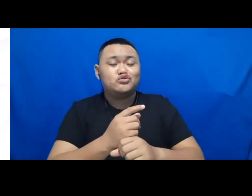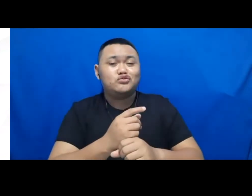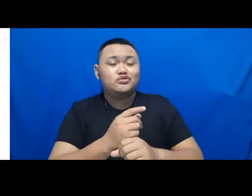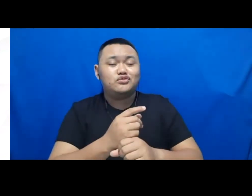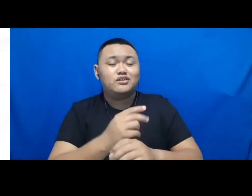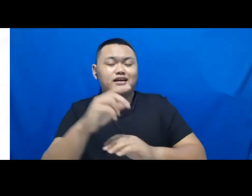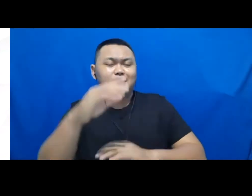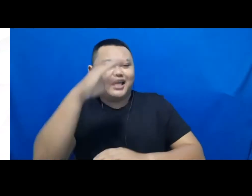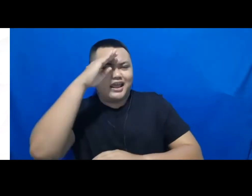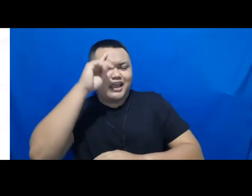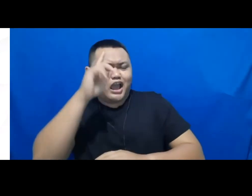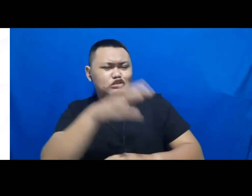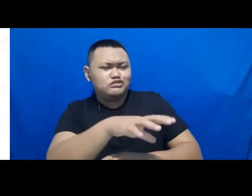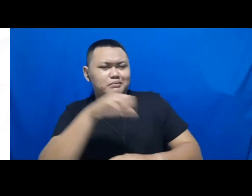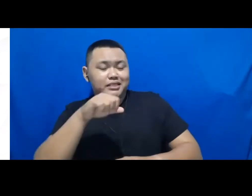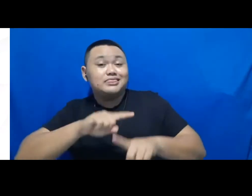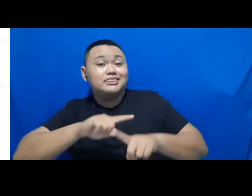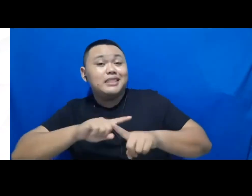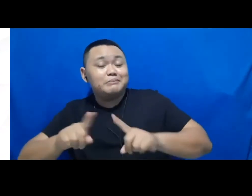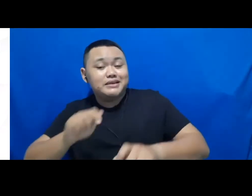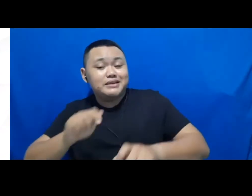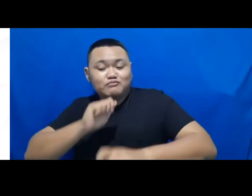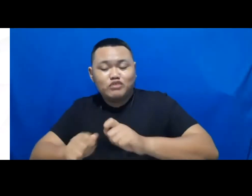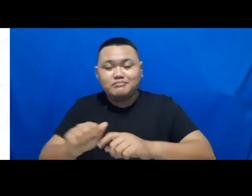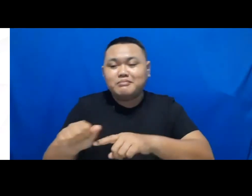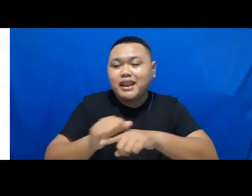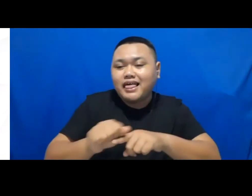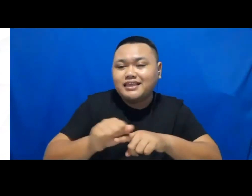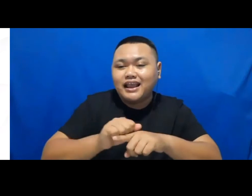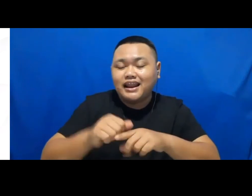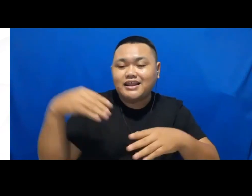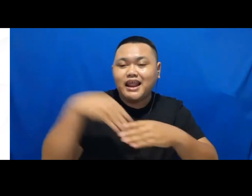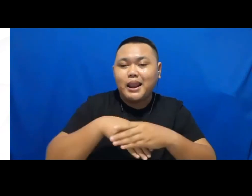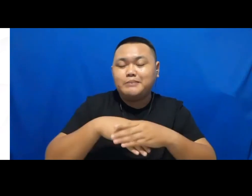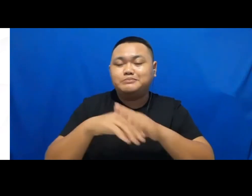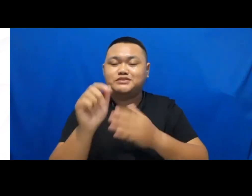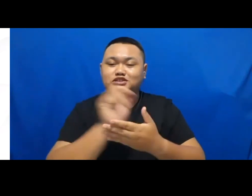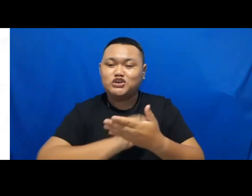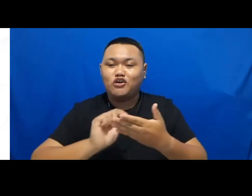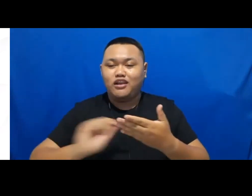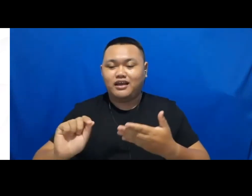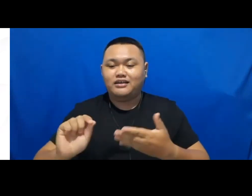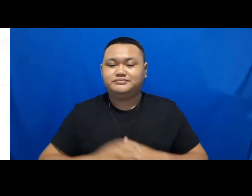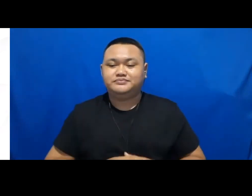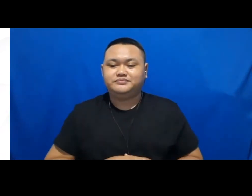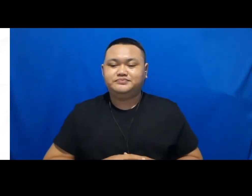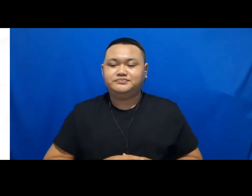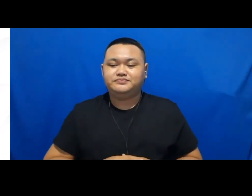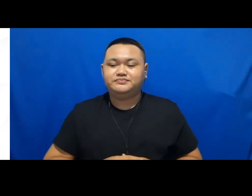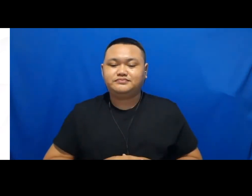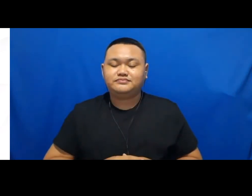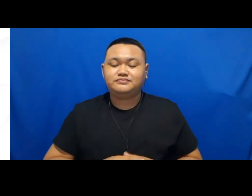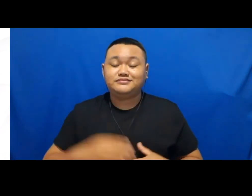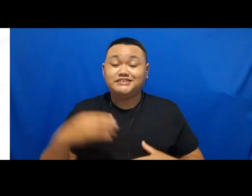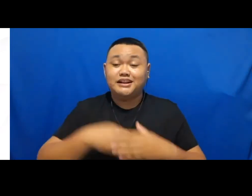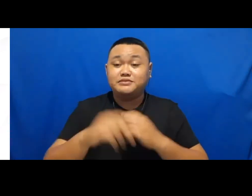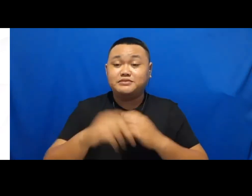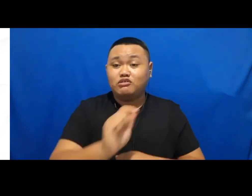makan bersama di lapang. Jadi saya merindukan hal itu lagi karena mungkin sekarang tidak bisa dilaksanakan. Dan di tahun